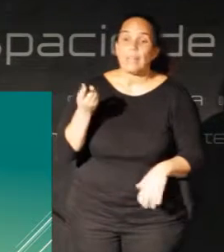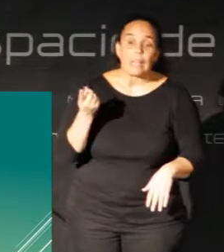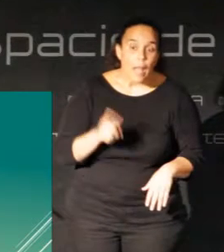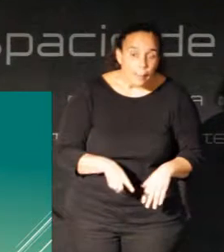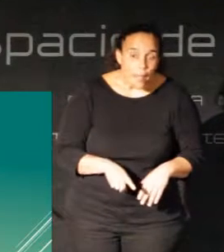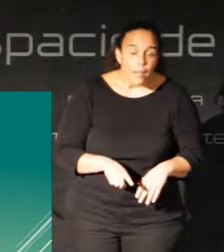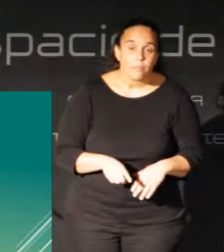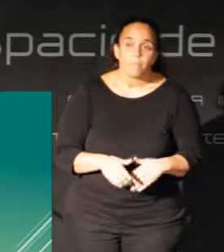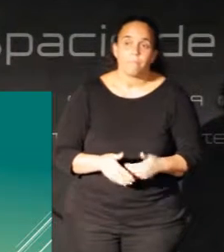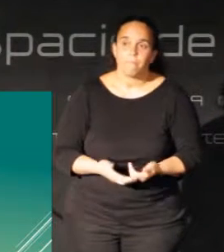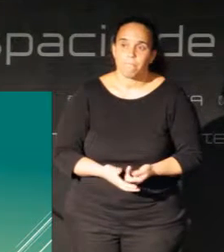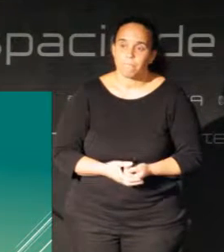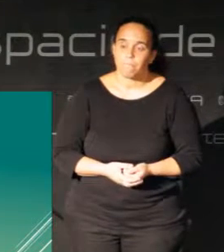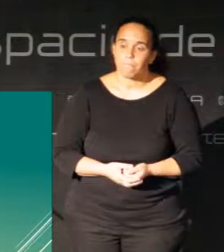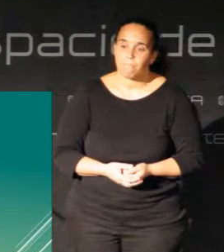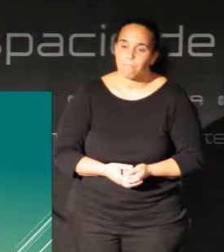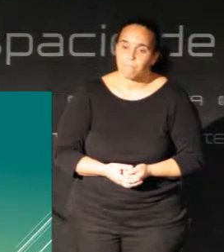Además,